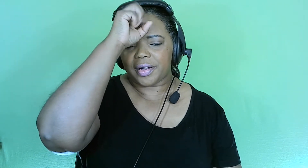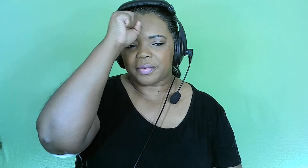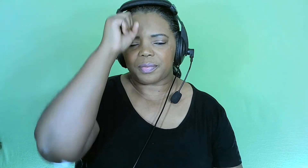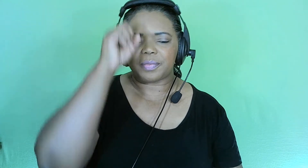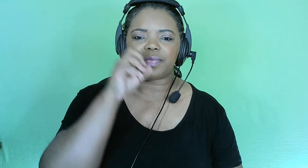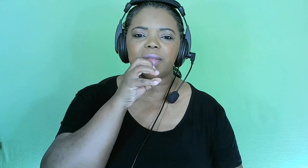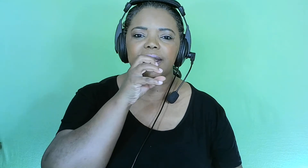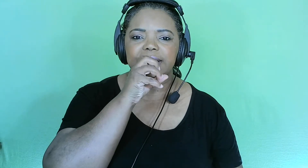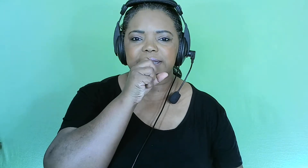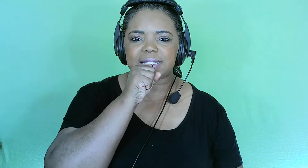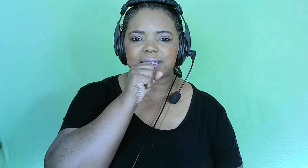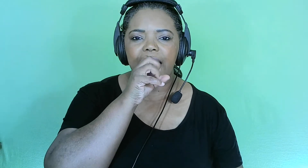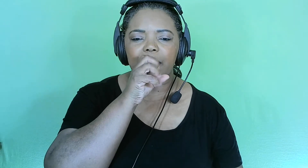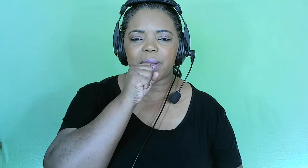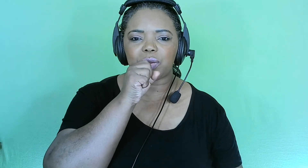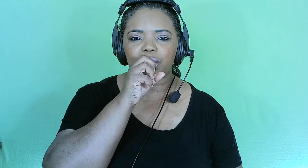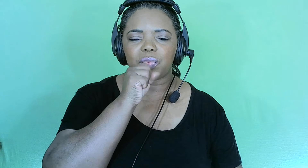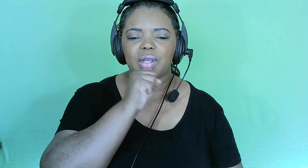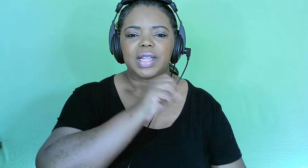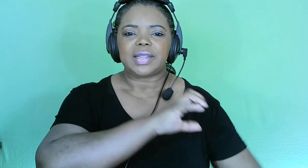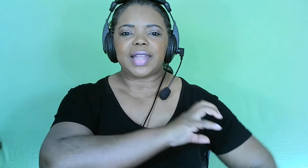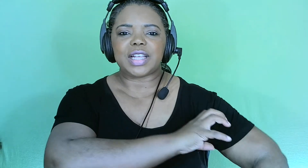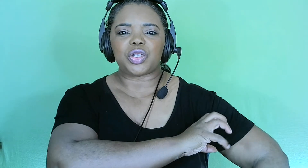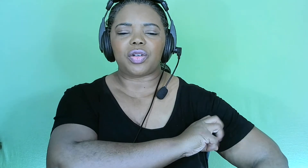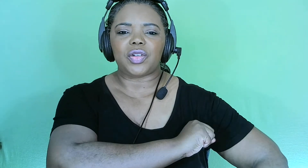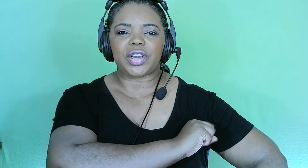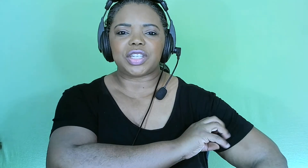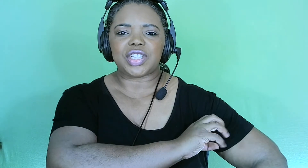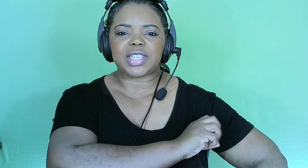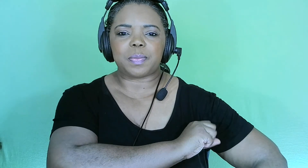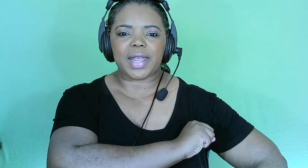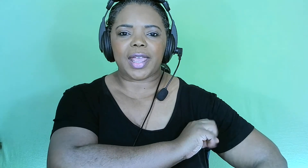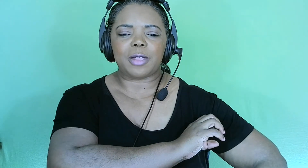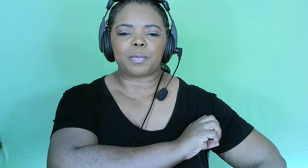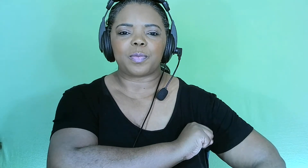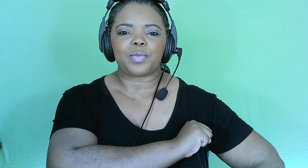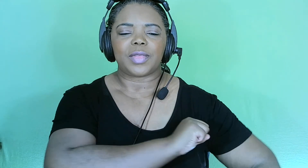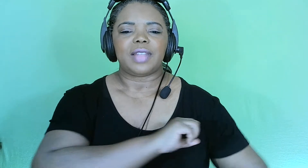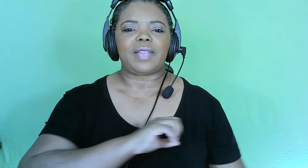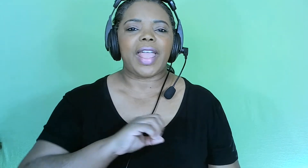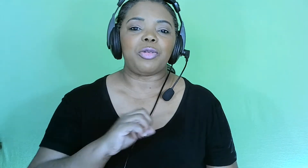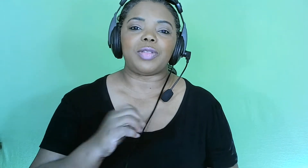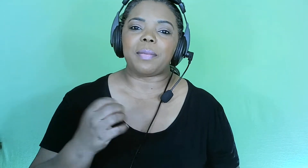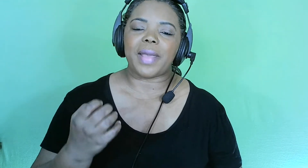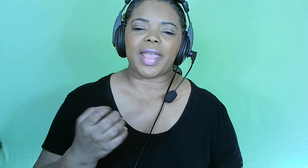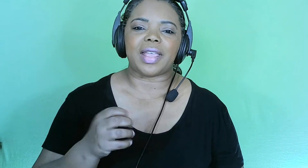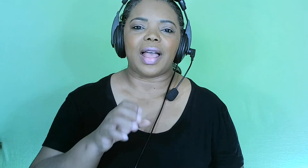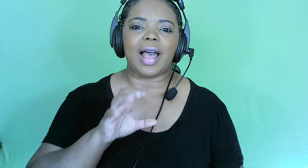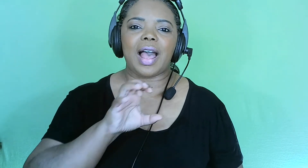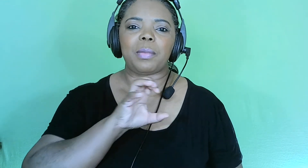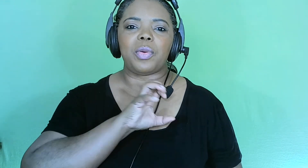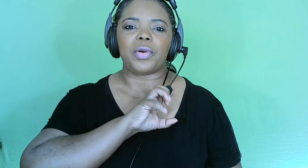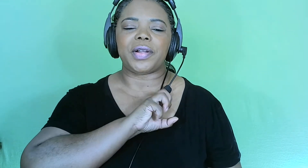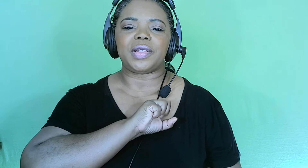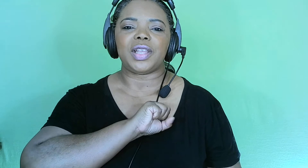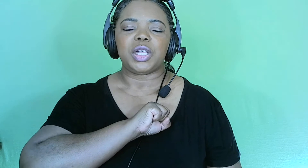Aprender, sábado, desodorante spray. Tenho também amor.